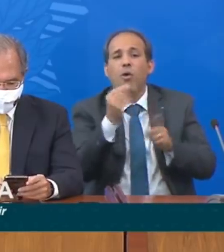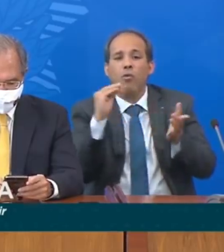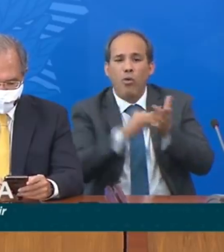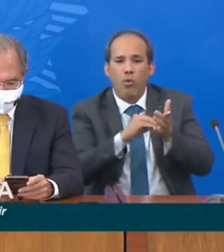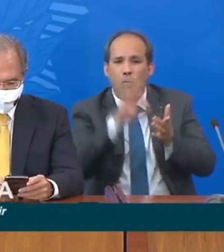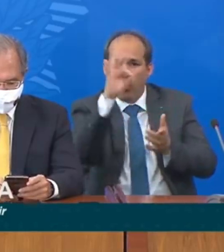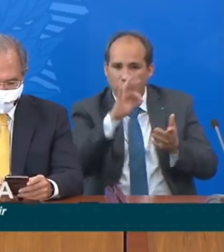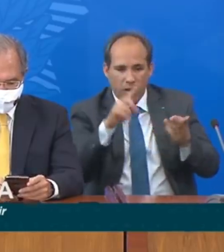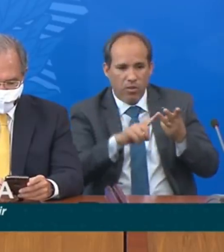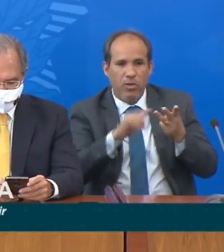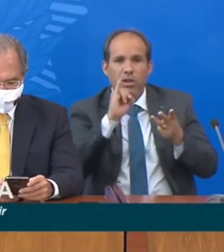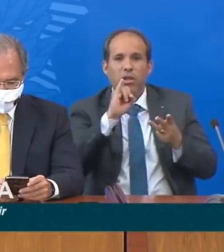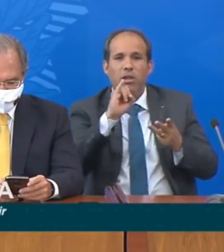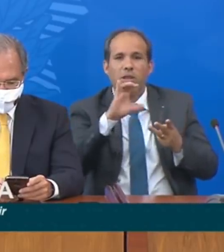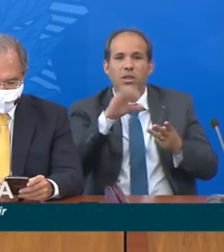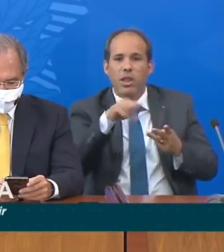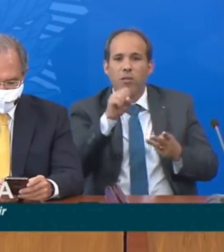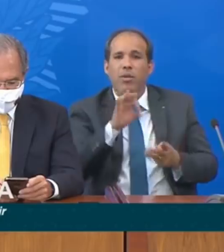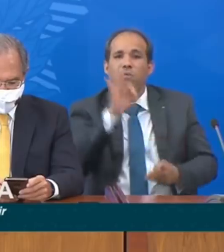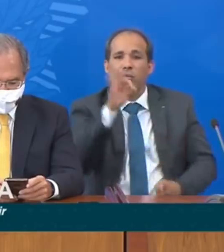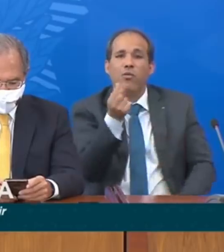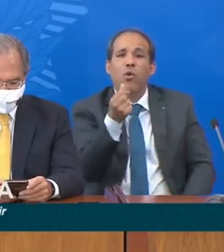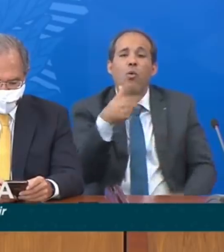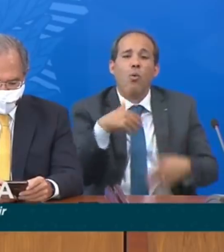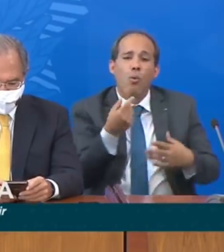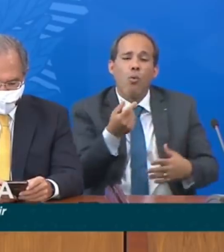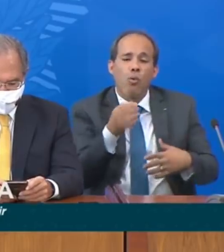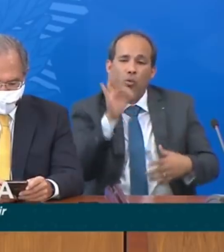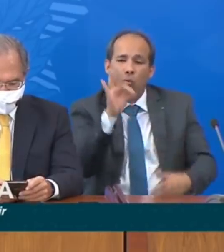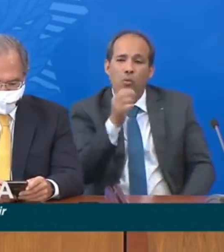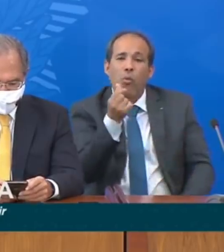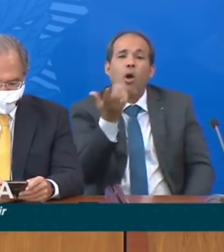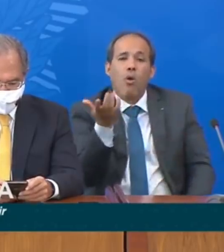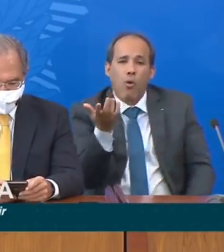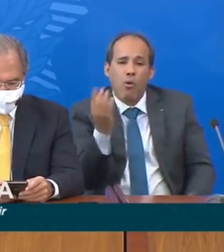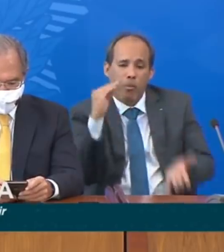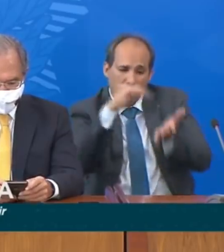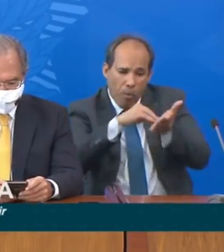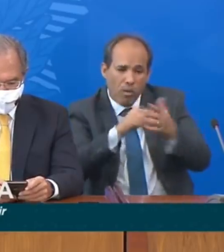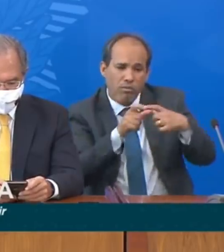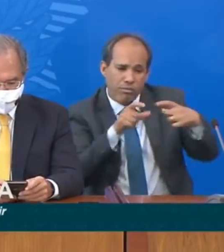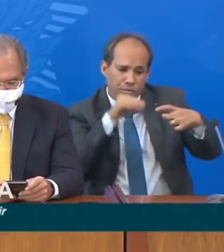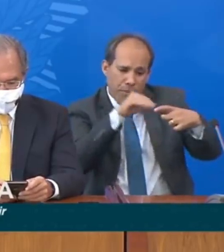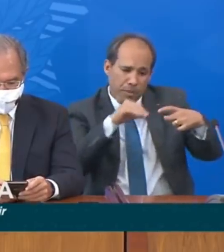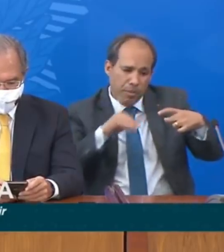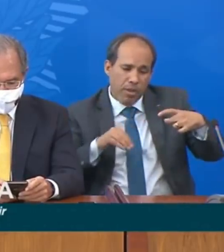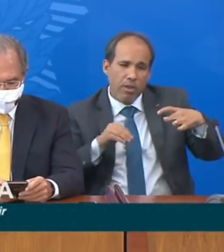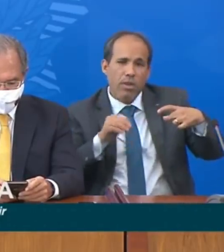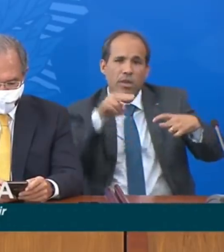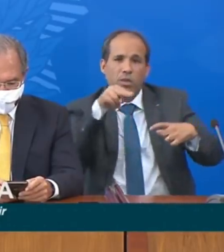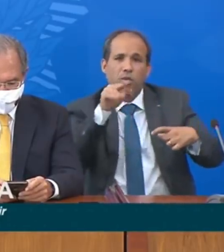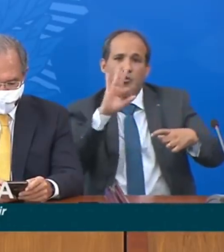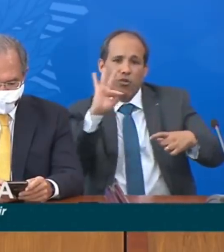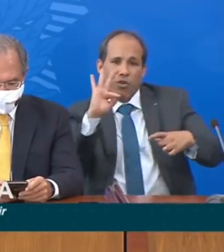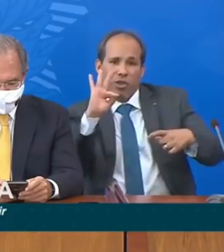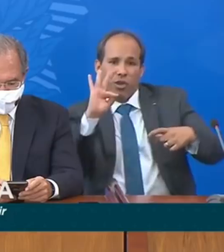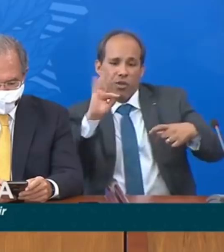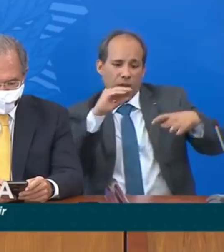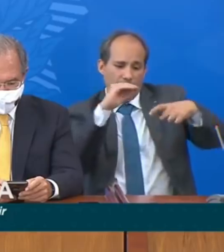ICMS, tanto, e depois também está na nota fiscal o custo